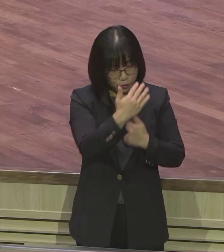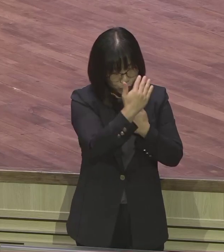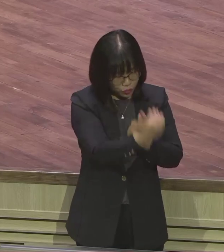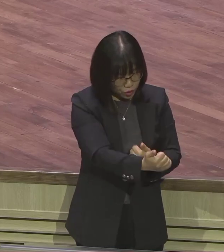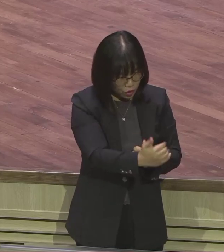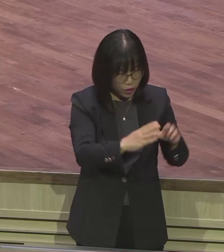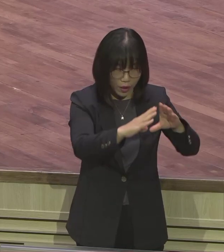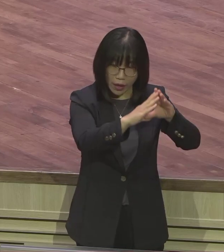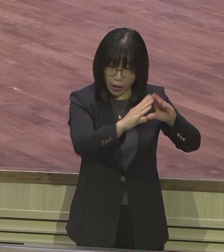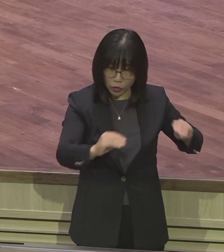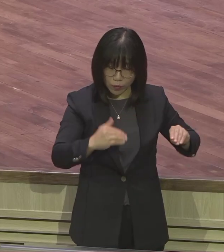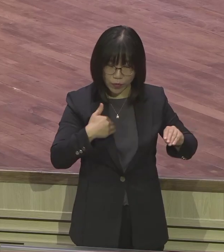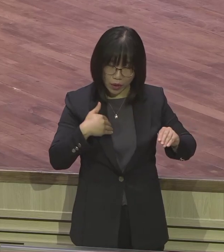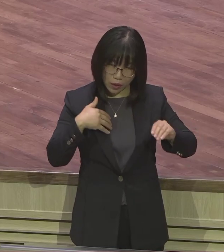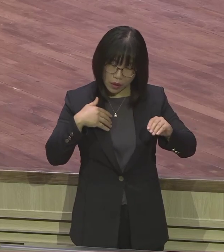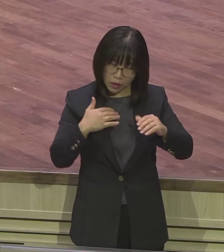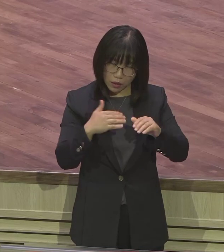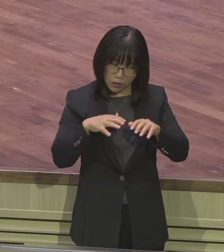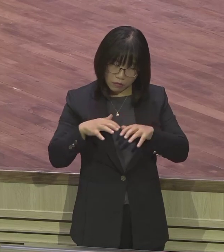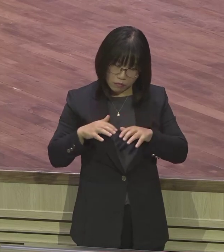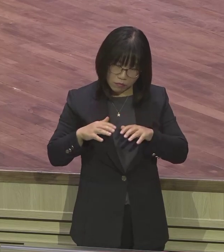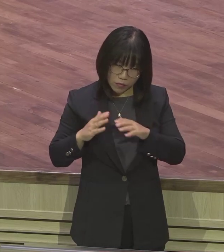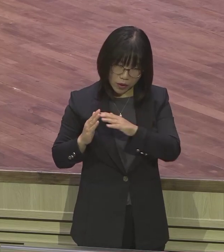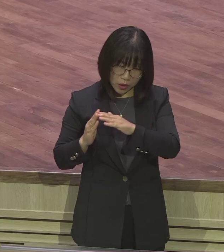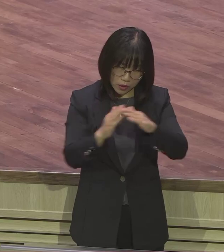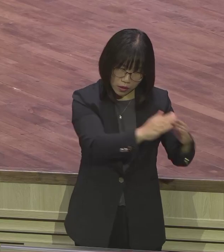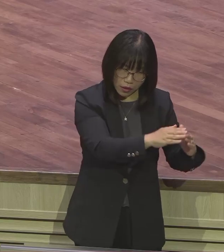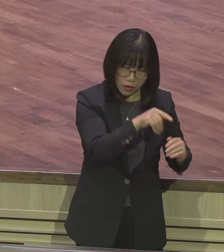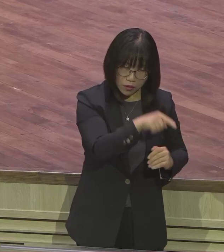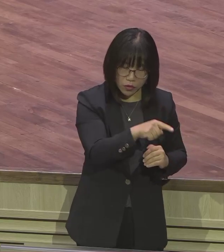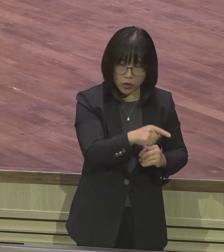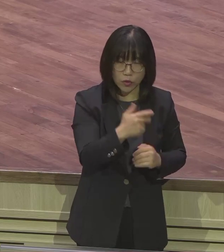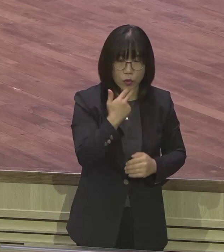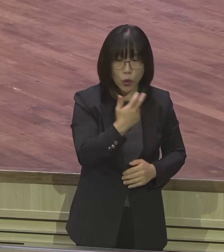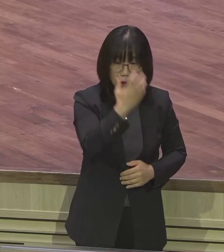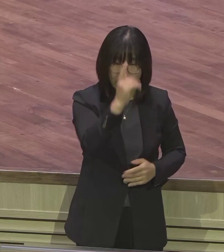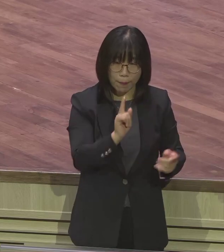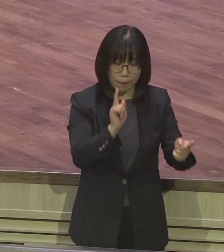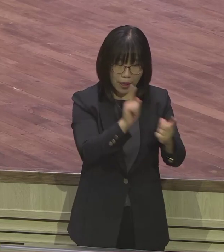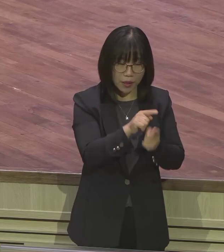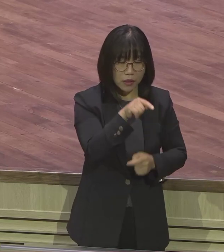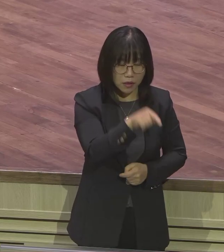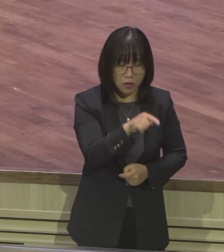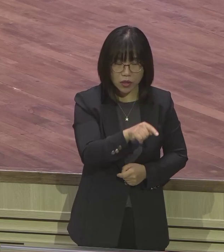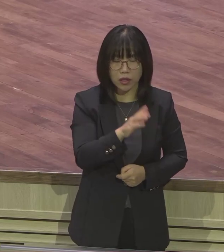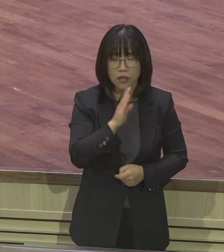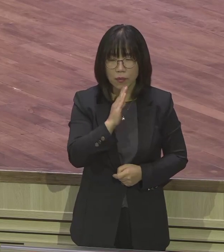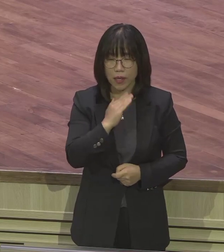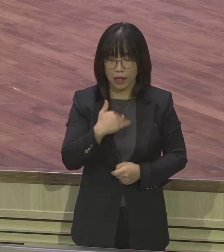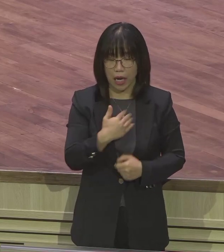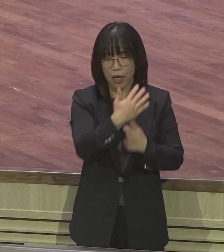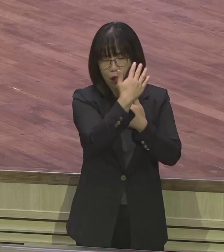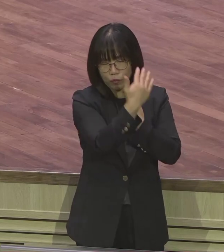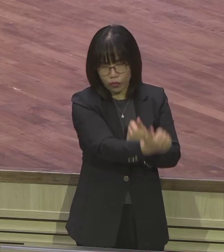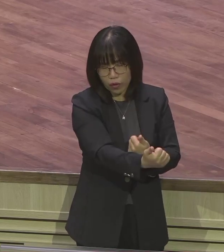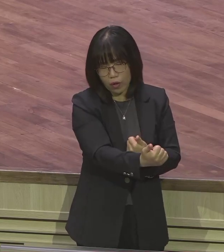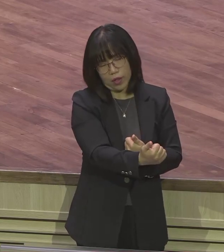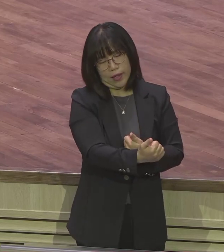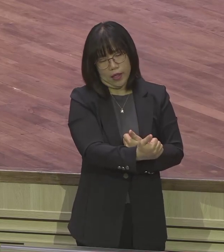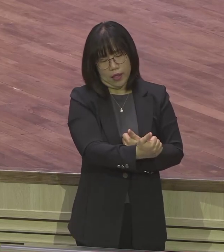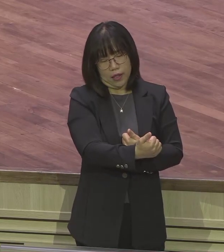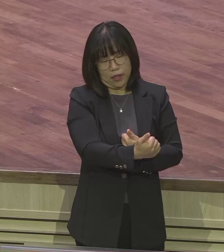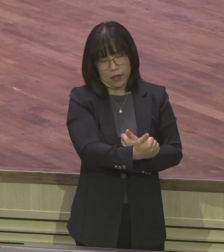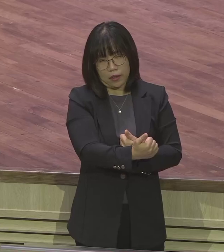이것이 과연 내가 애굽으로 내려가는 것이 내 사랑 아들 이 요셉이 있는 그 애굽에 오라고 지금 간곡히